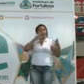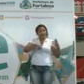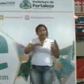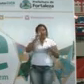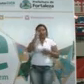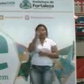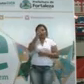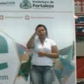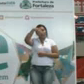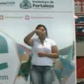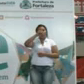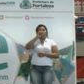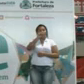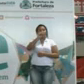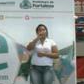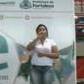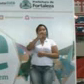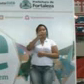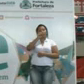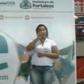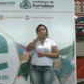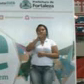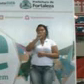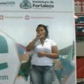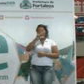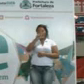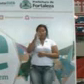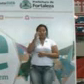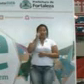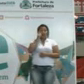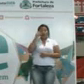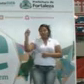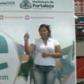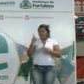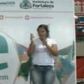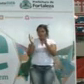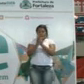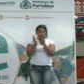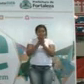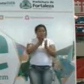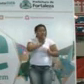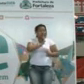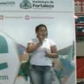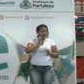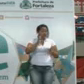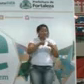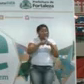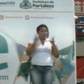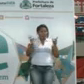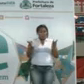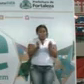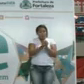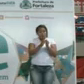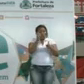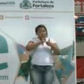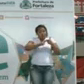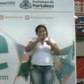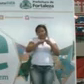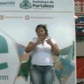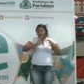começa a perceber que ele coloca lado a lado pobres e ricos e com os mesmos problemas, com os mesmos defeitos.